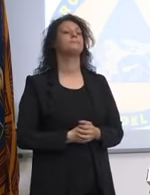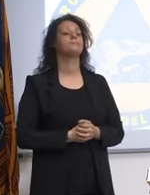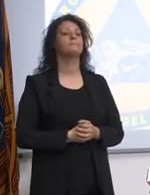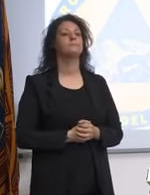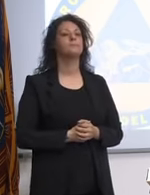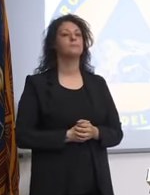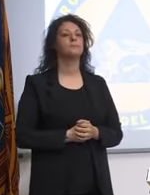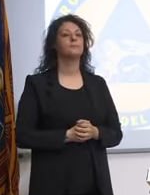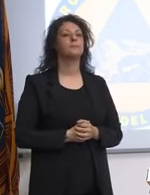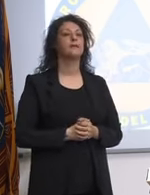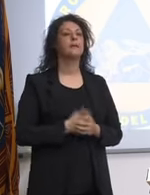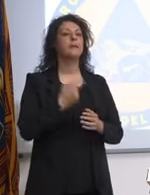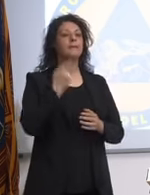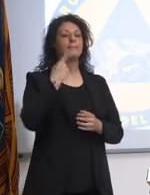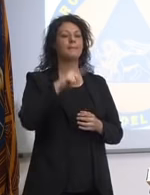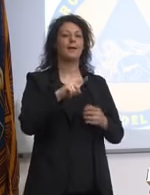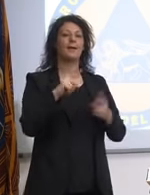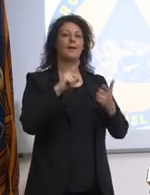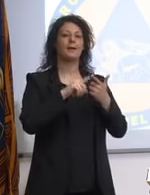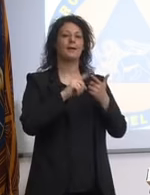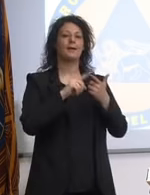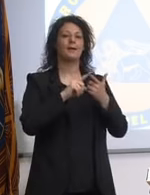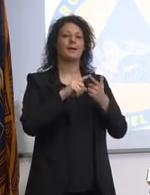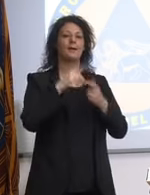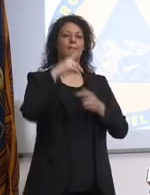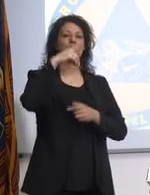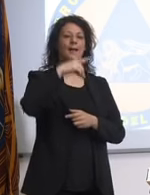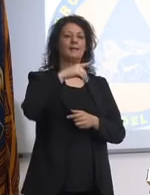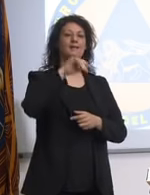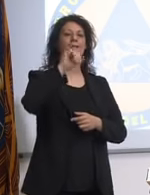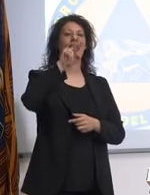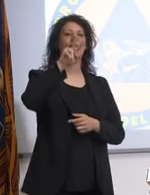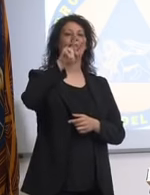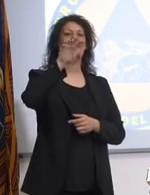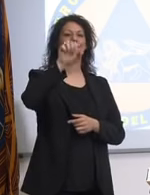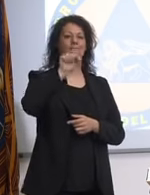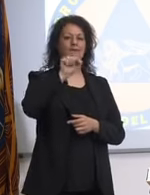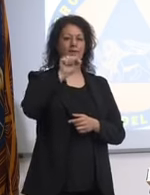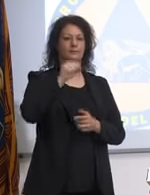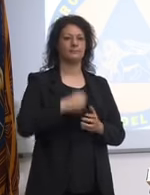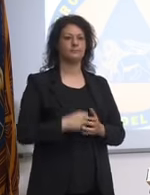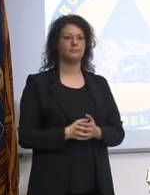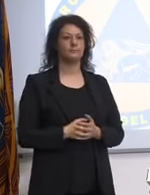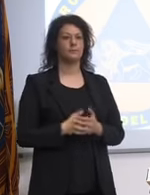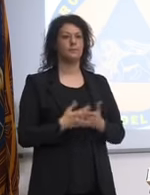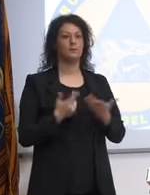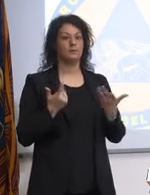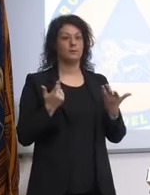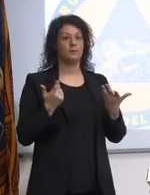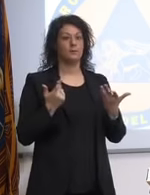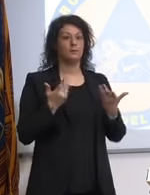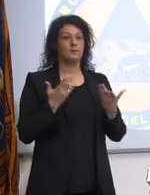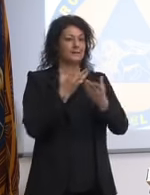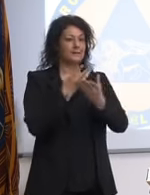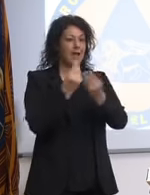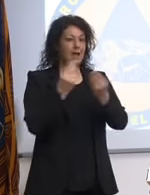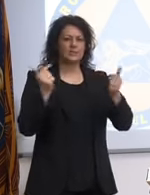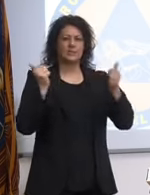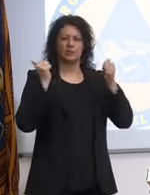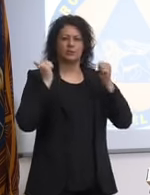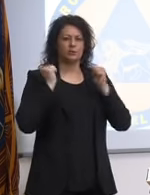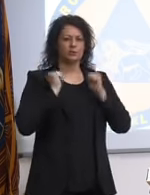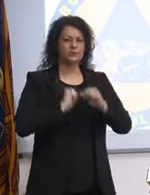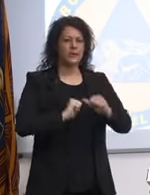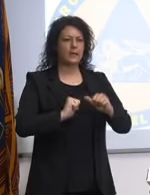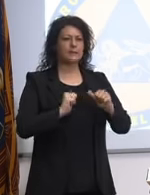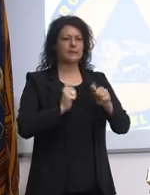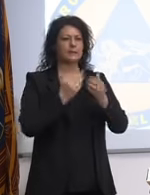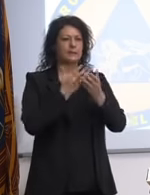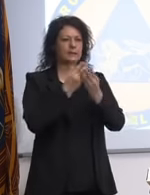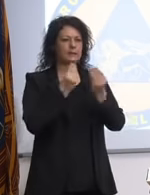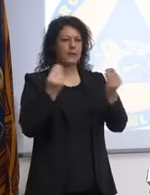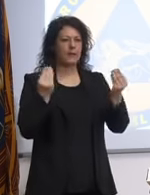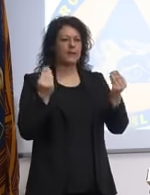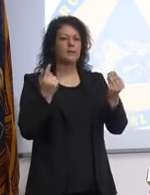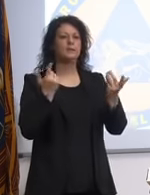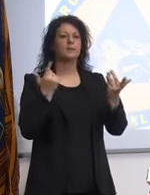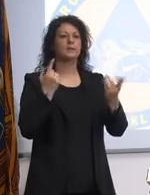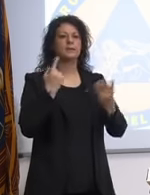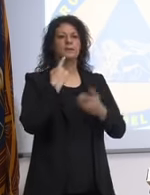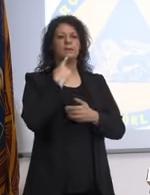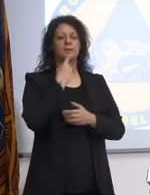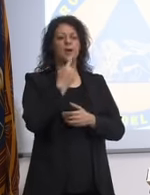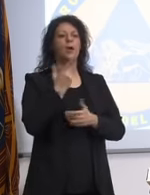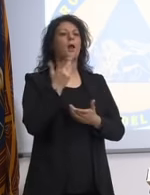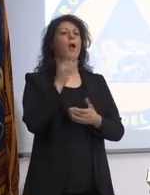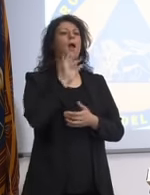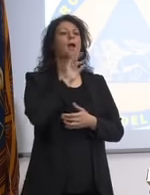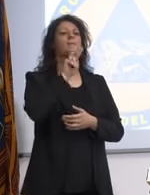quanto riguarda le partite IVA, io trovo un sacco di cittadini che mi dicono, di operatori che mi dicono, ma i 25.000 euro, alcuni mi